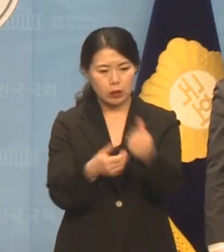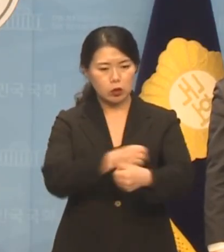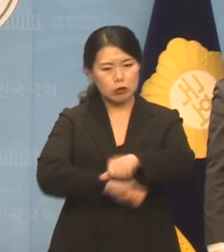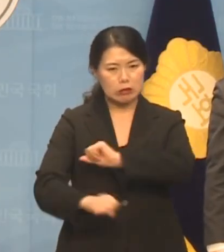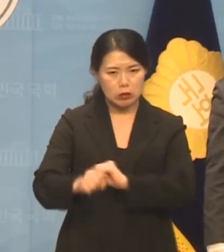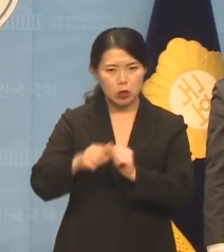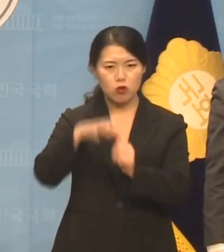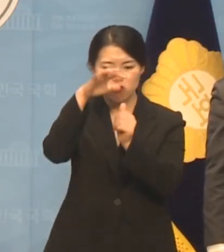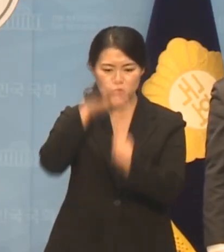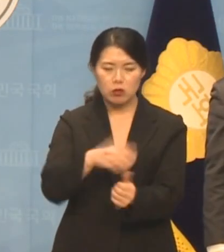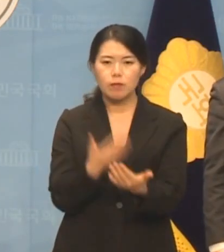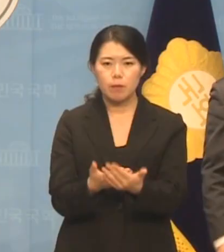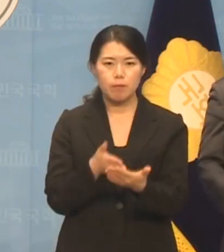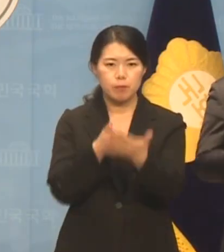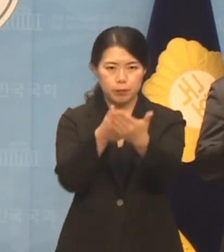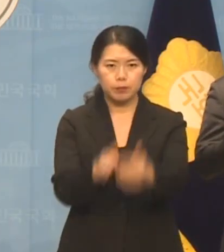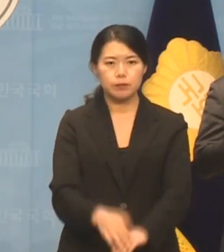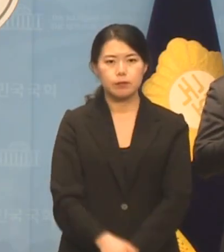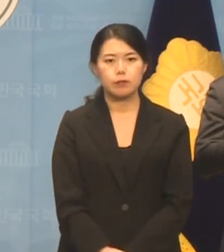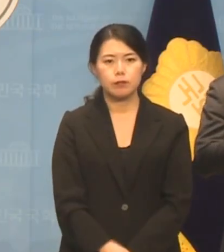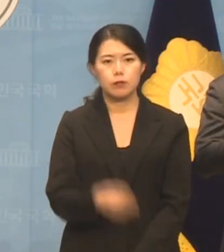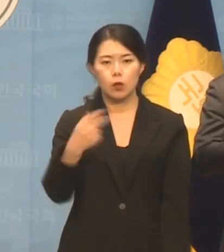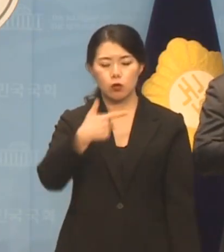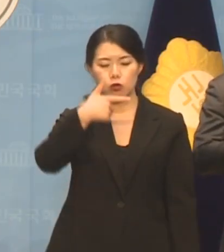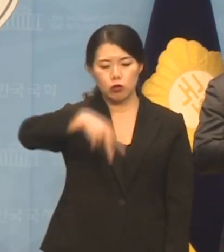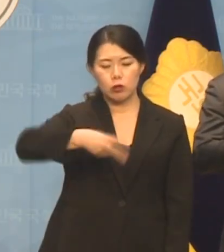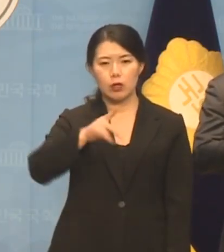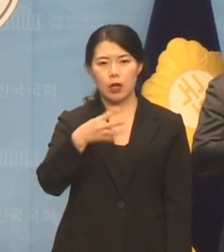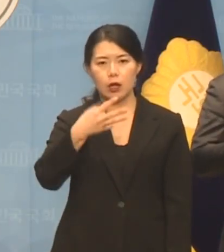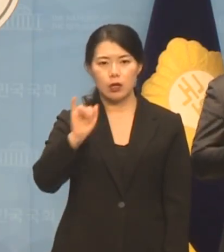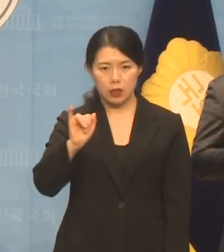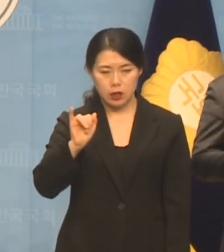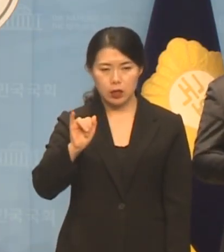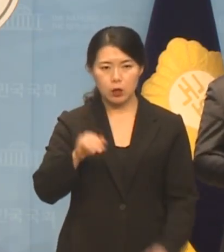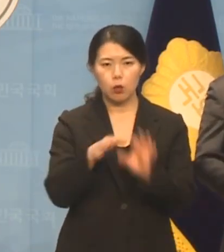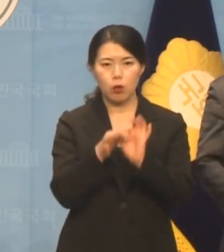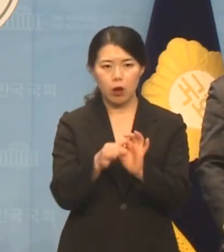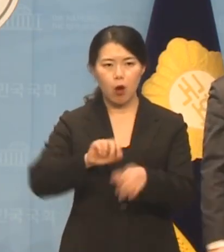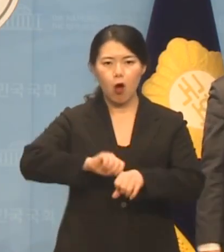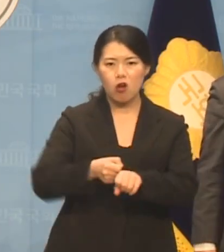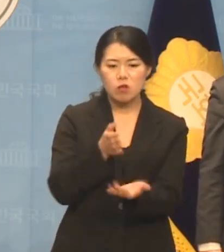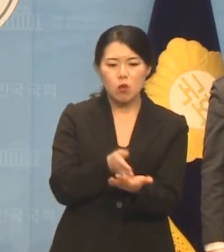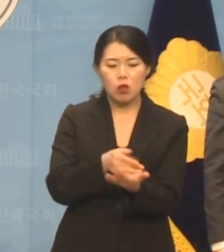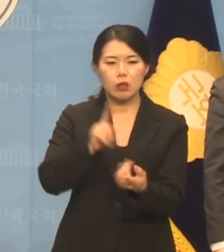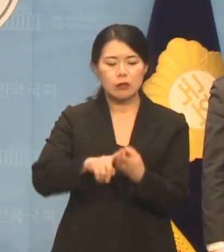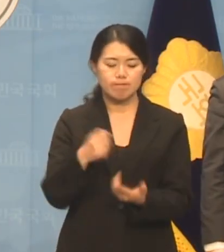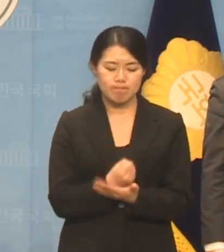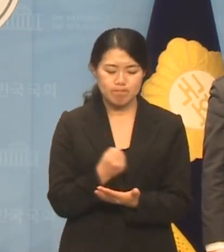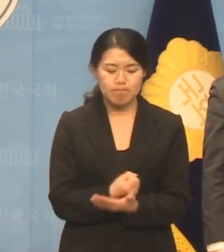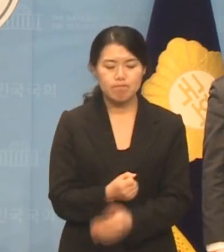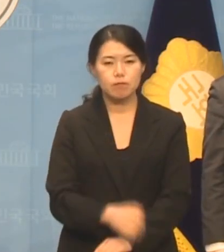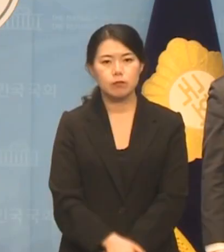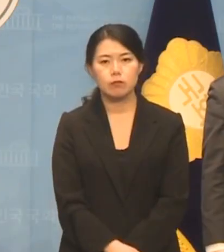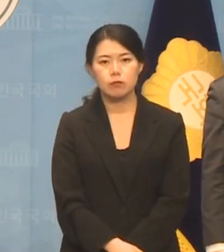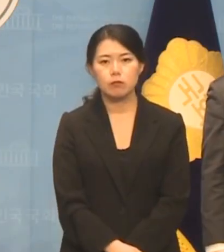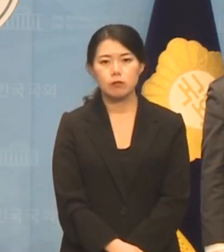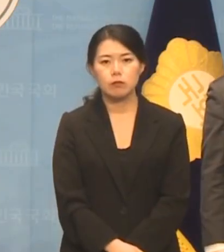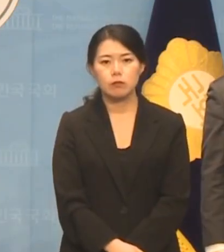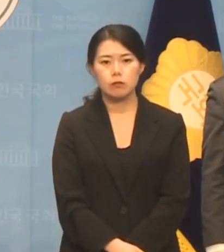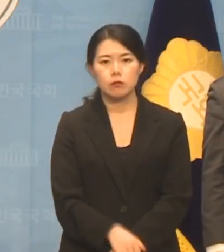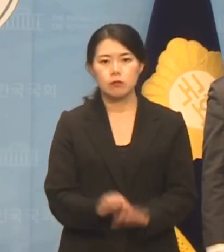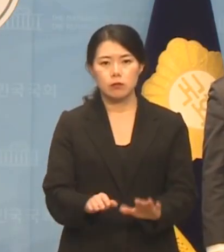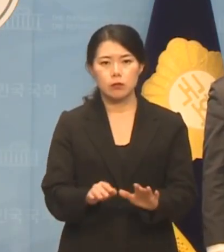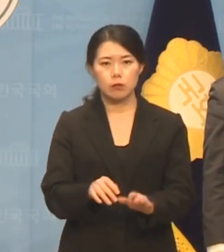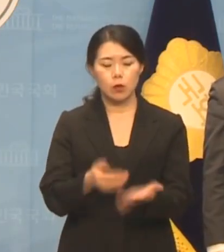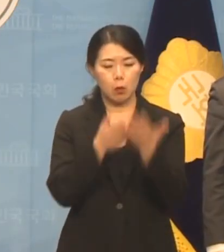한번 촉구드리는 바입니다. 뉴델리 남평 문시 관련 억지 보도에 대해 깊은 유감을 표합니다. 뉴델리는